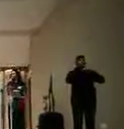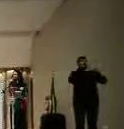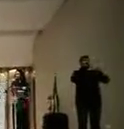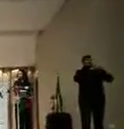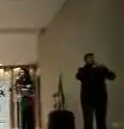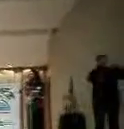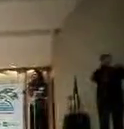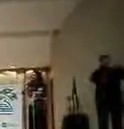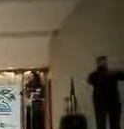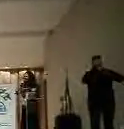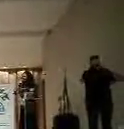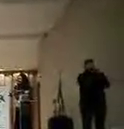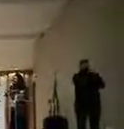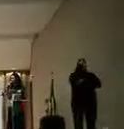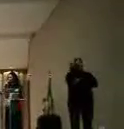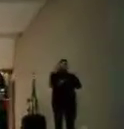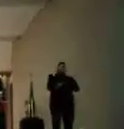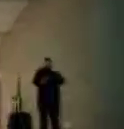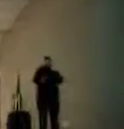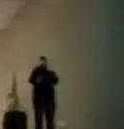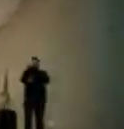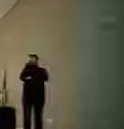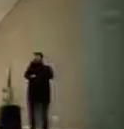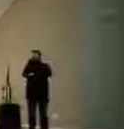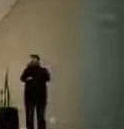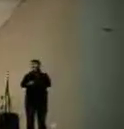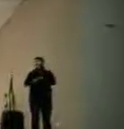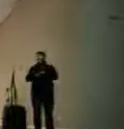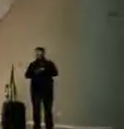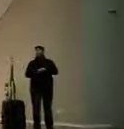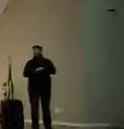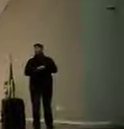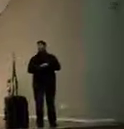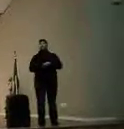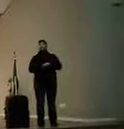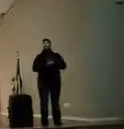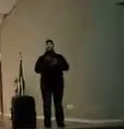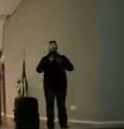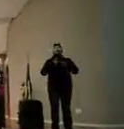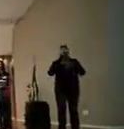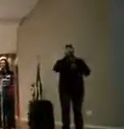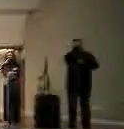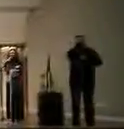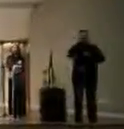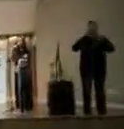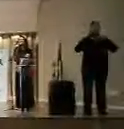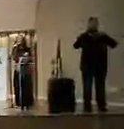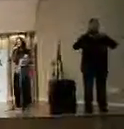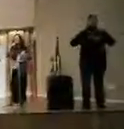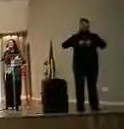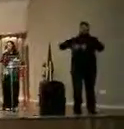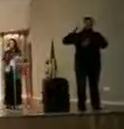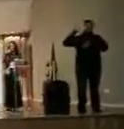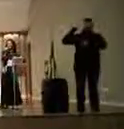partido do Gama, Santo Maria e Recanto da Gema. Cadê o pessoal do Gama? Tá aí?